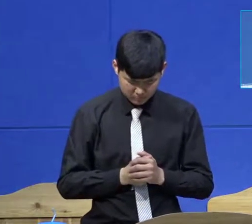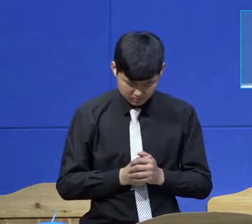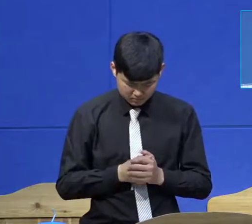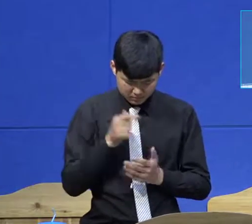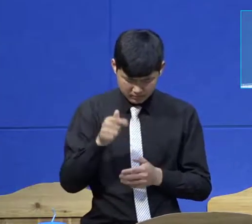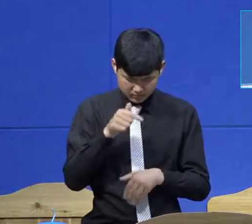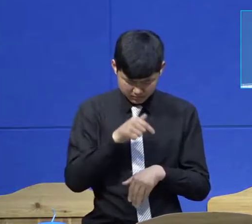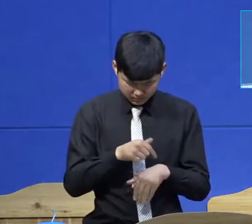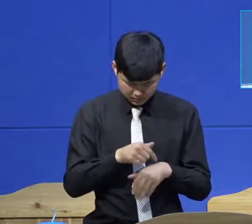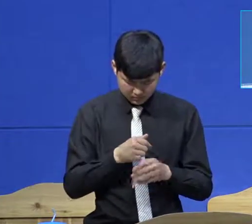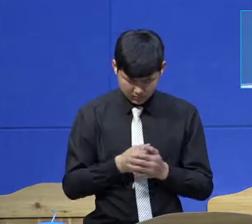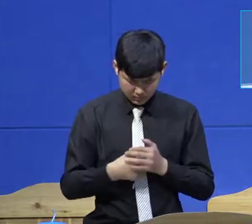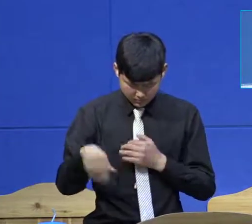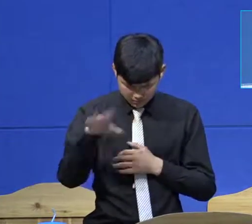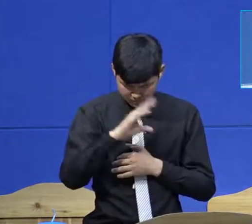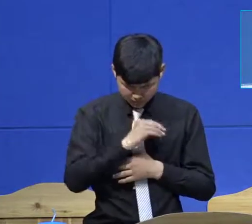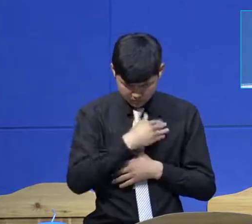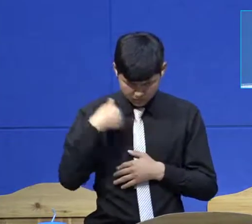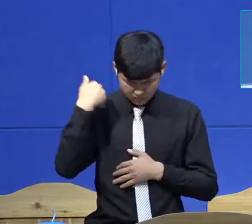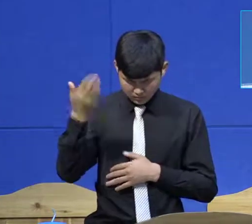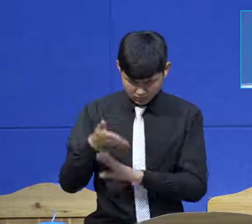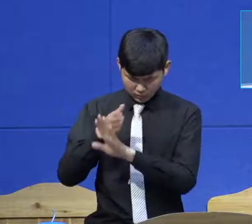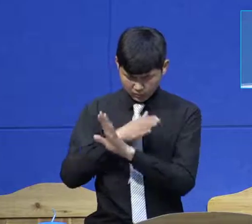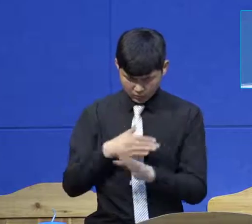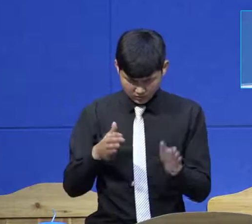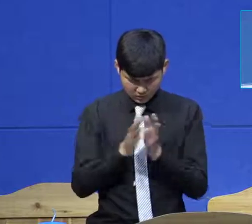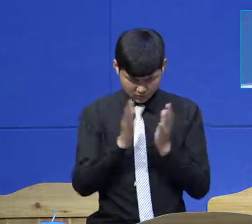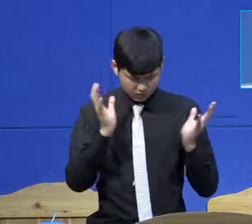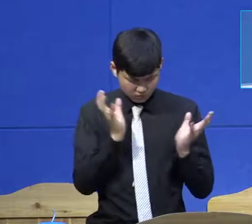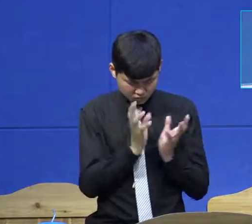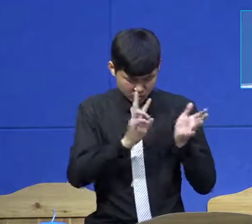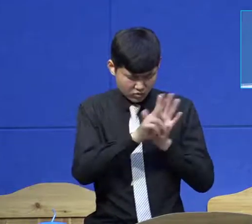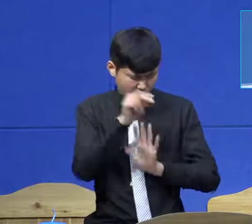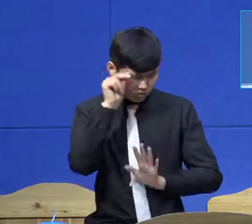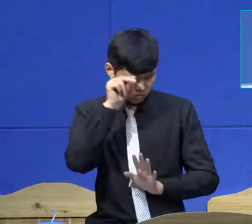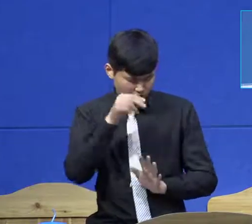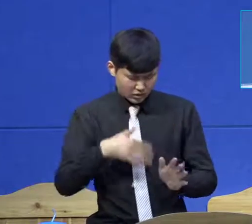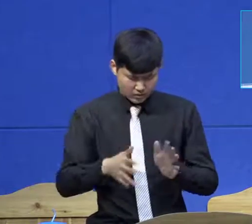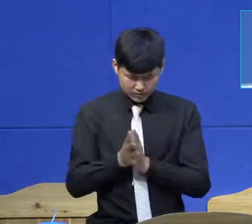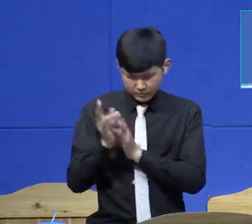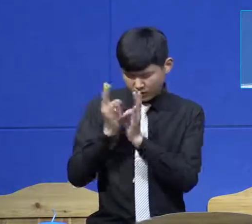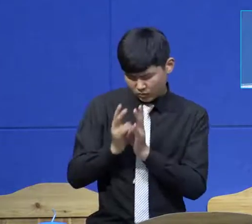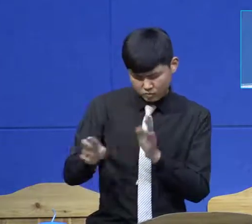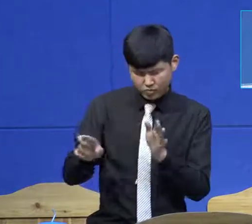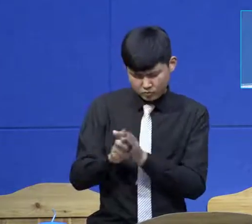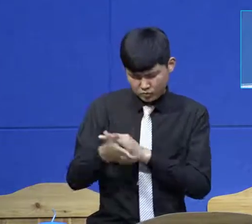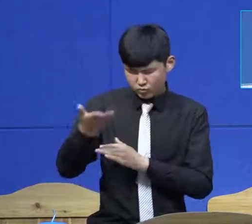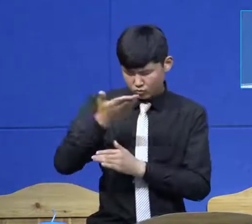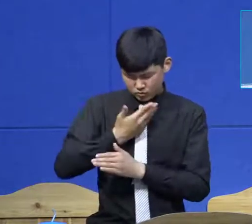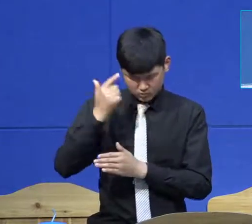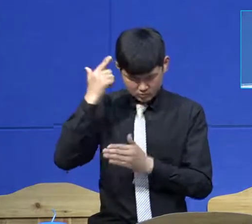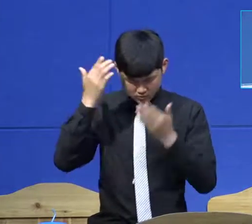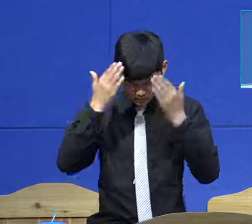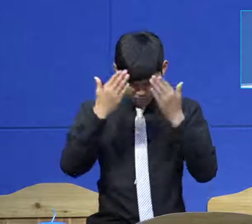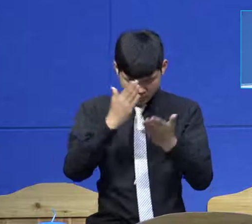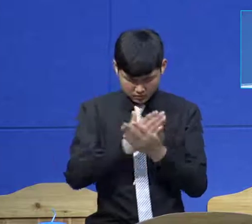Энэ цагт бид нэр эзэн таны өмнө хамтдаа цуглаад үгийг сурч нөхөрлөх боломж олдож байгаад үнэхээр талархаж